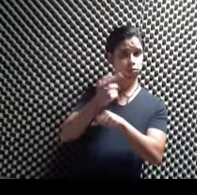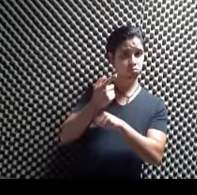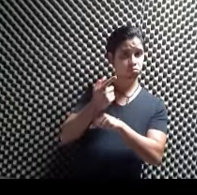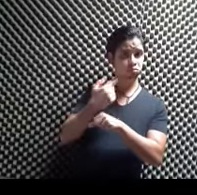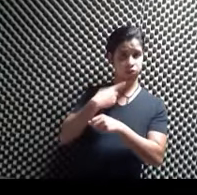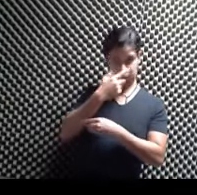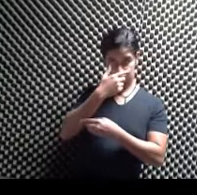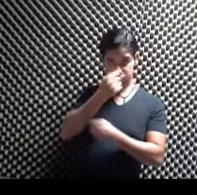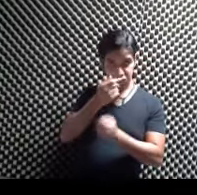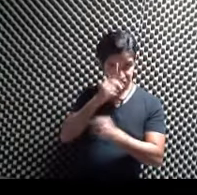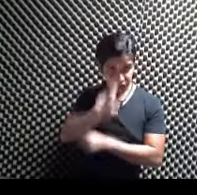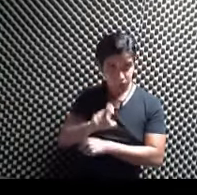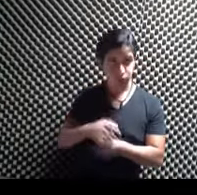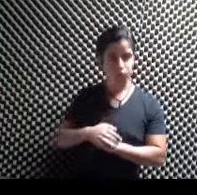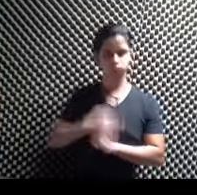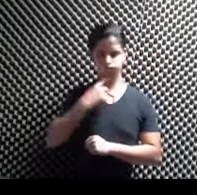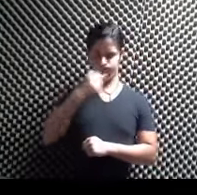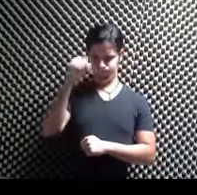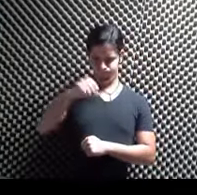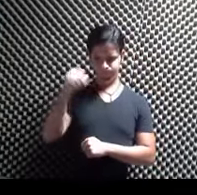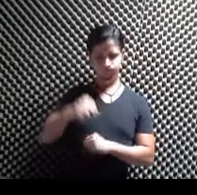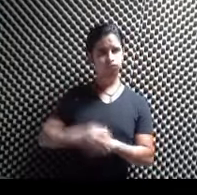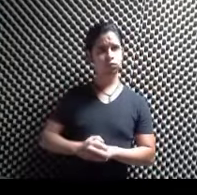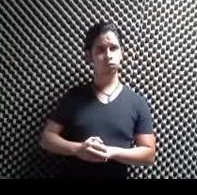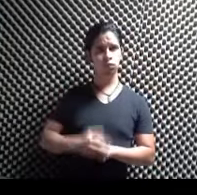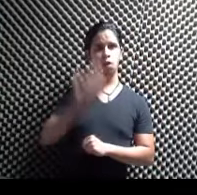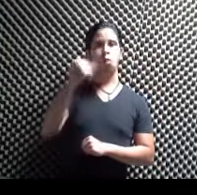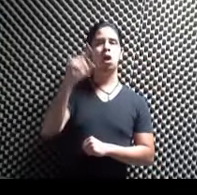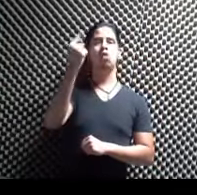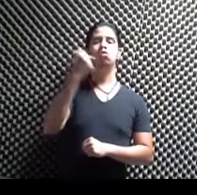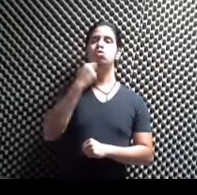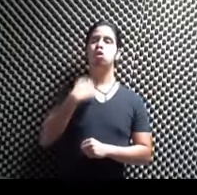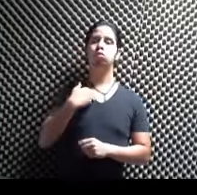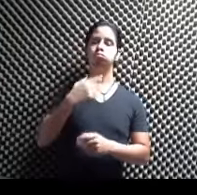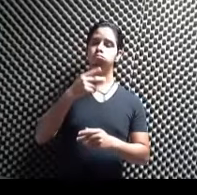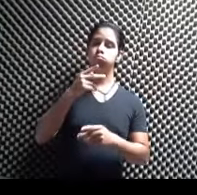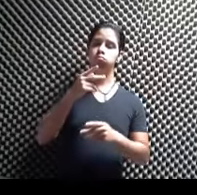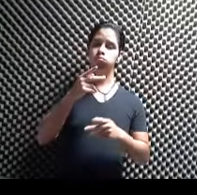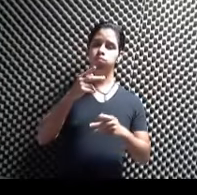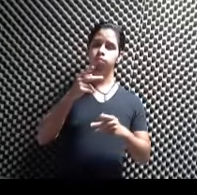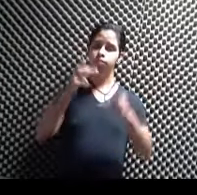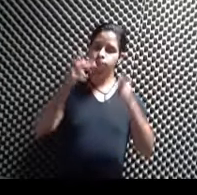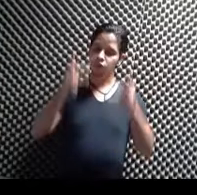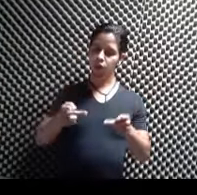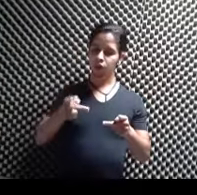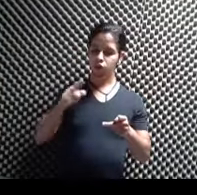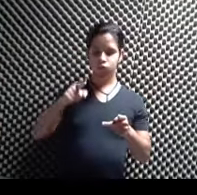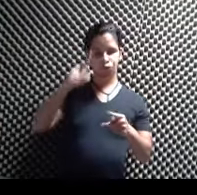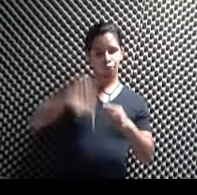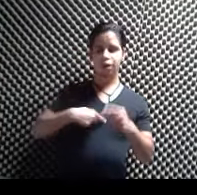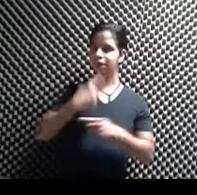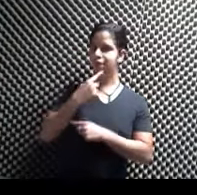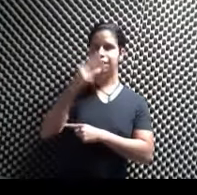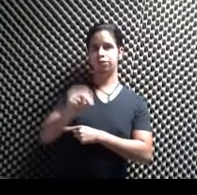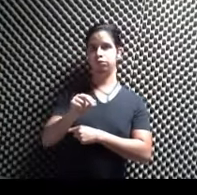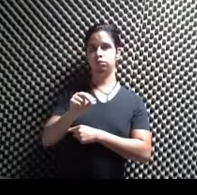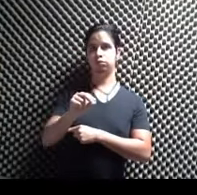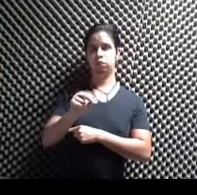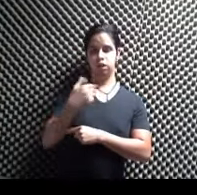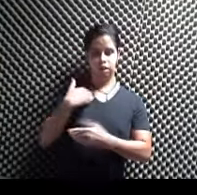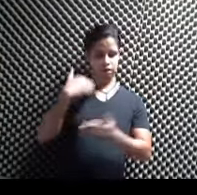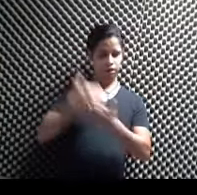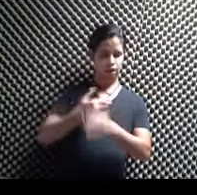Lo pensaste mucho. Sí, no, es que hay unos personajes que uno no puede decir que no. Claro. Y entonces hacer de Don Rafael y venir a